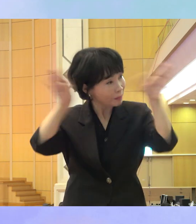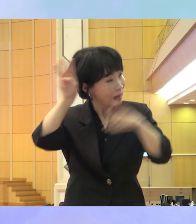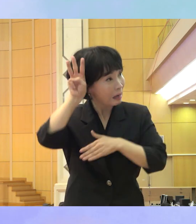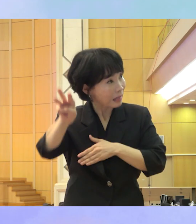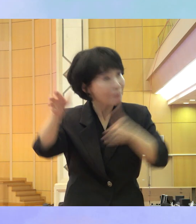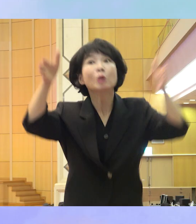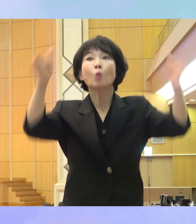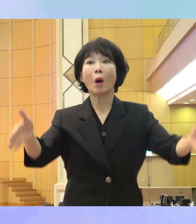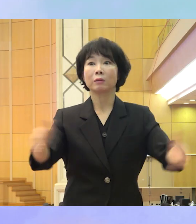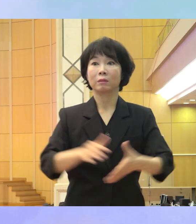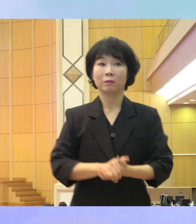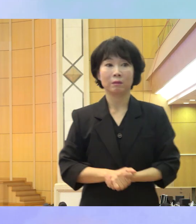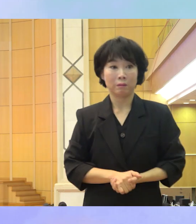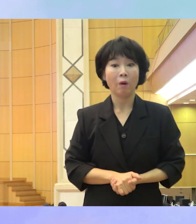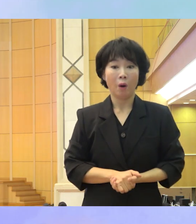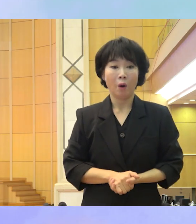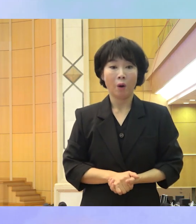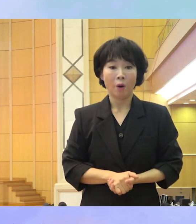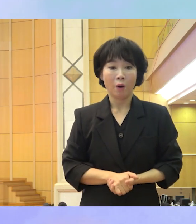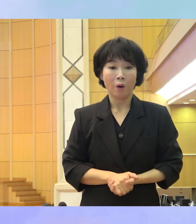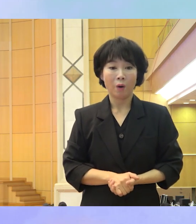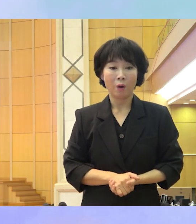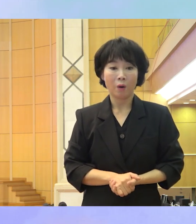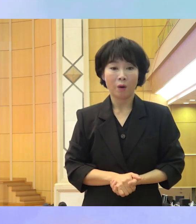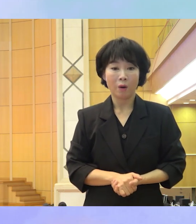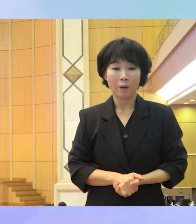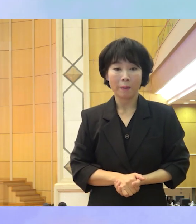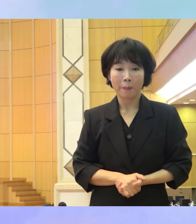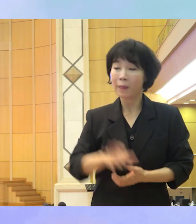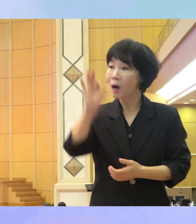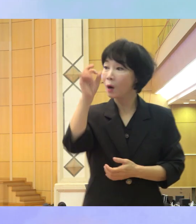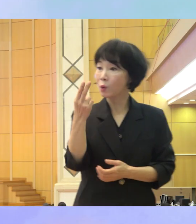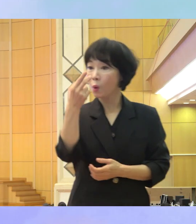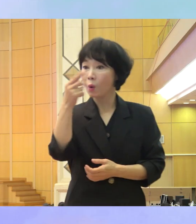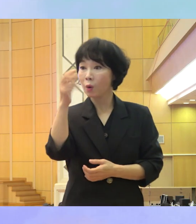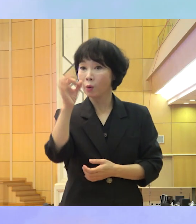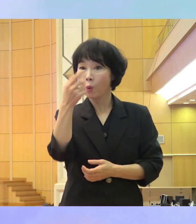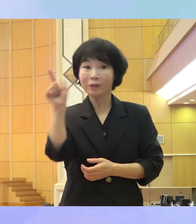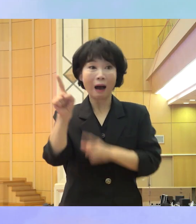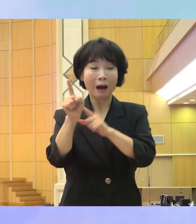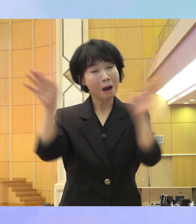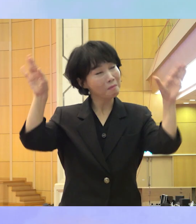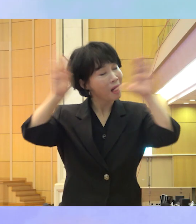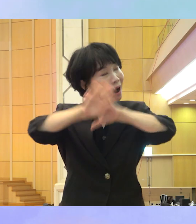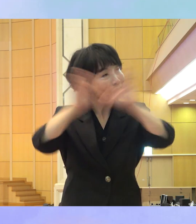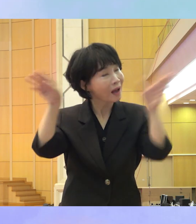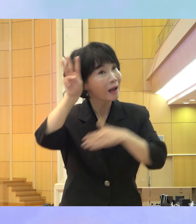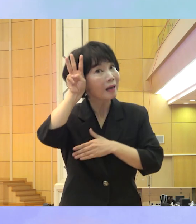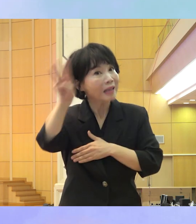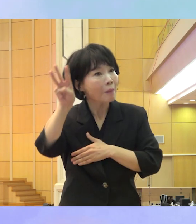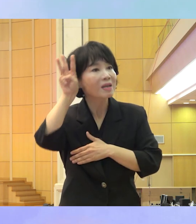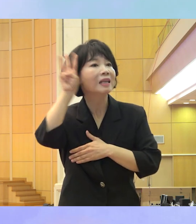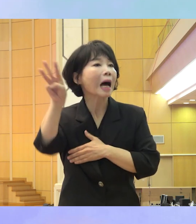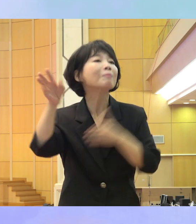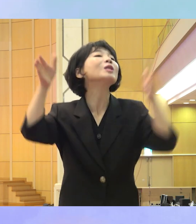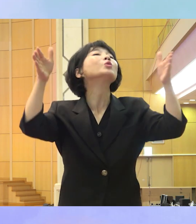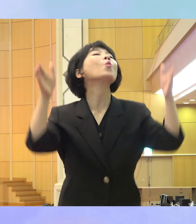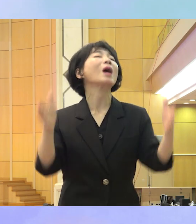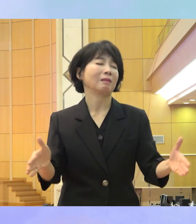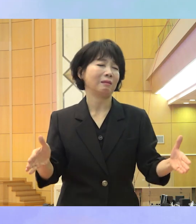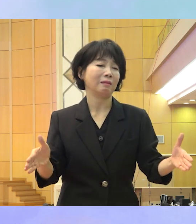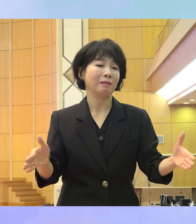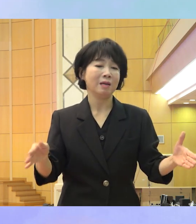요나서의 말씀을 들어본 사람은 다 알아요, 요나의 내용들을. 그런데 요나가 밤낮 사흘 동안 3일